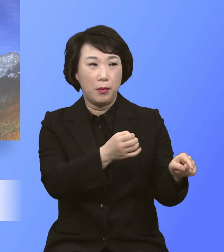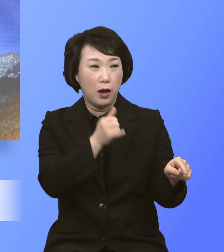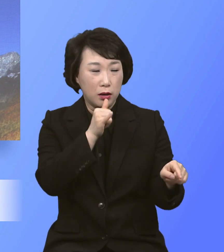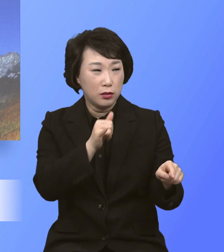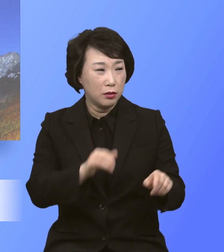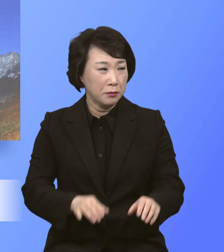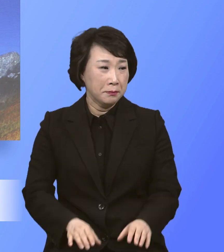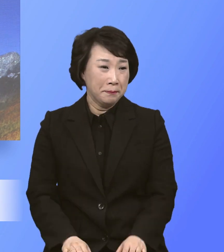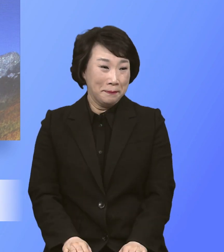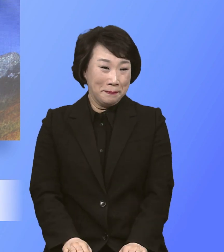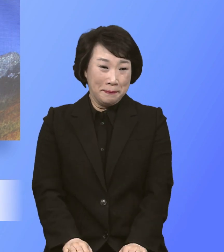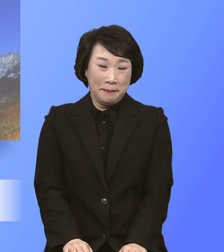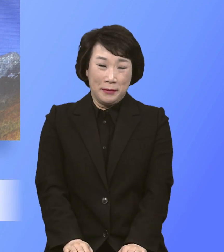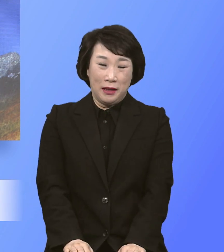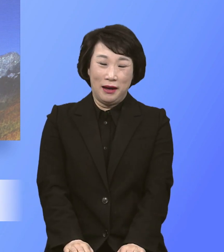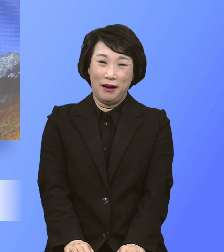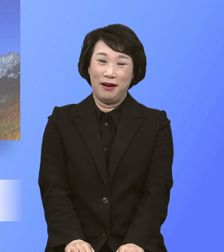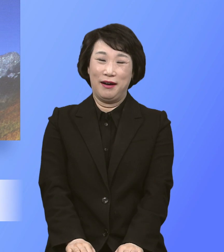할 때